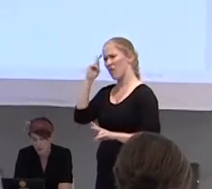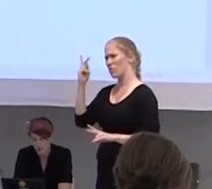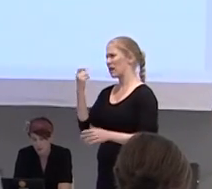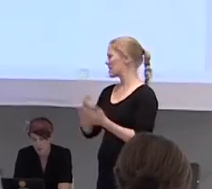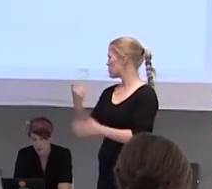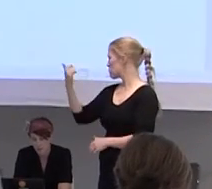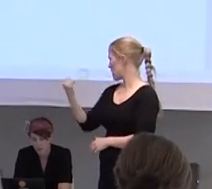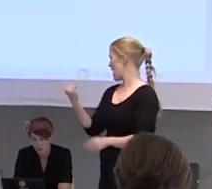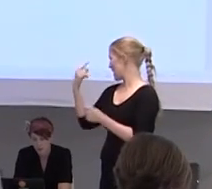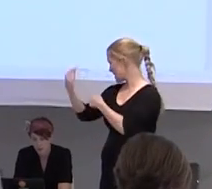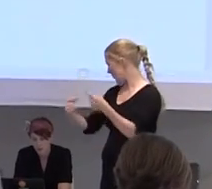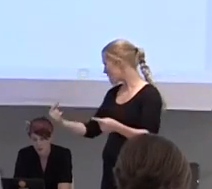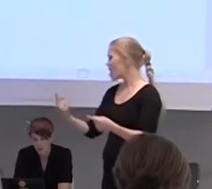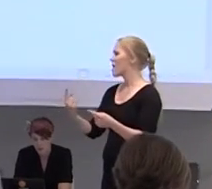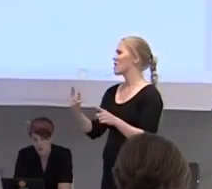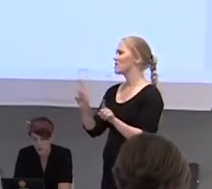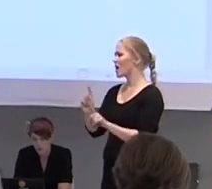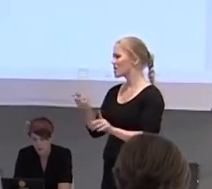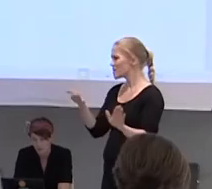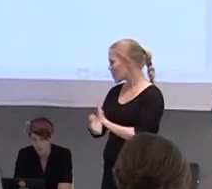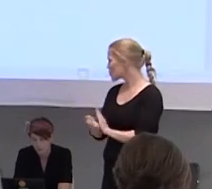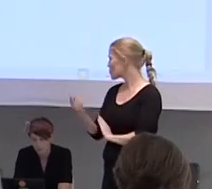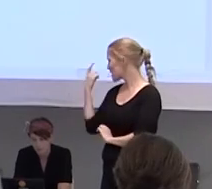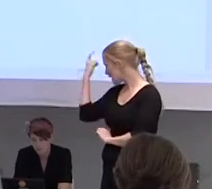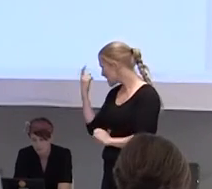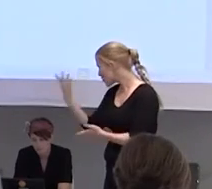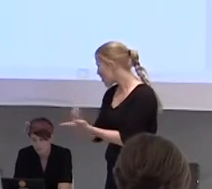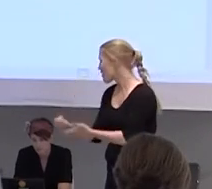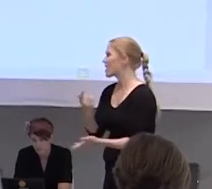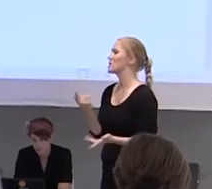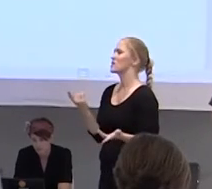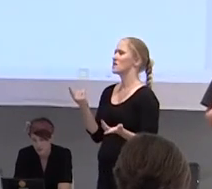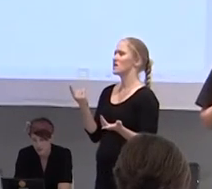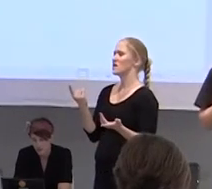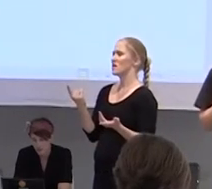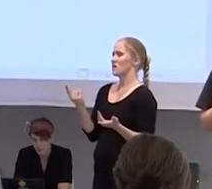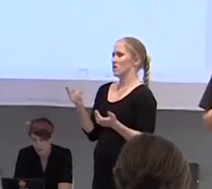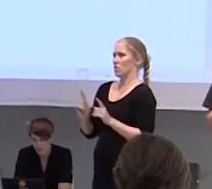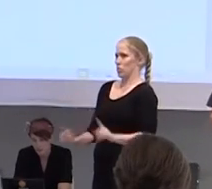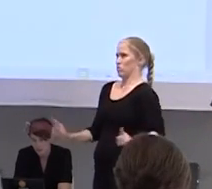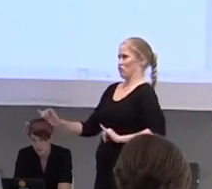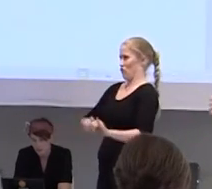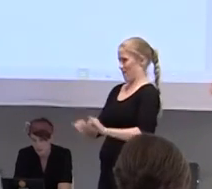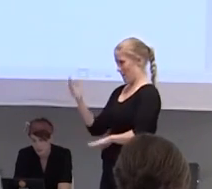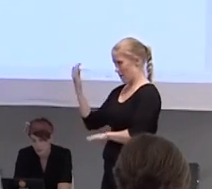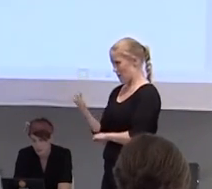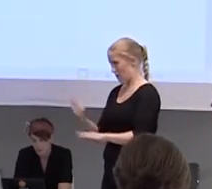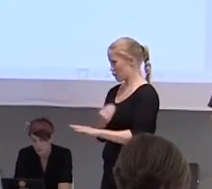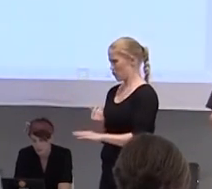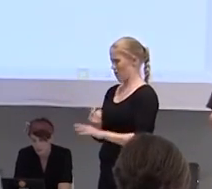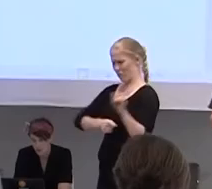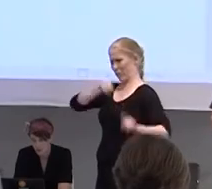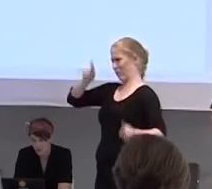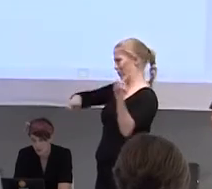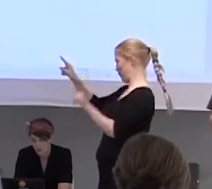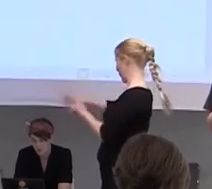vzdělávání, byli tam zástupci neziskových organizací, ředitelé základních škol, byla nás tam teda, řekl bych, celá plejáda